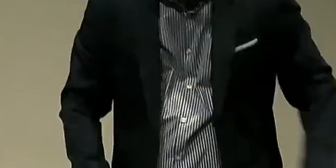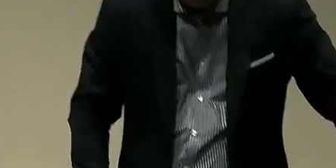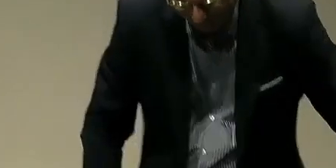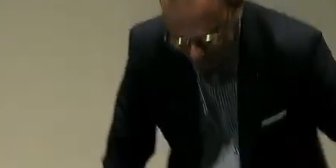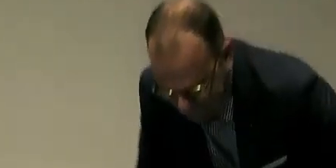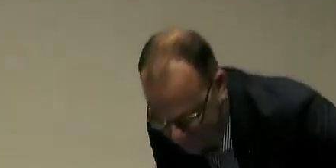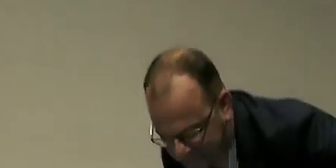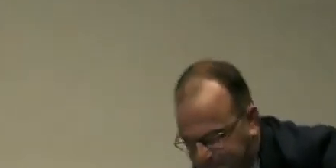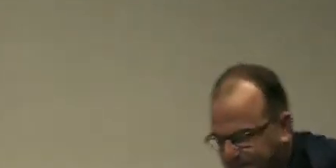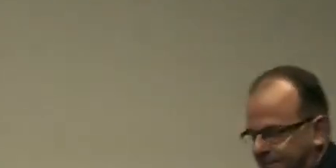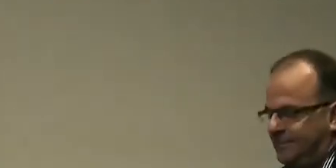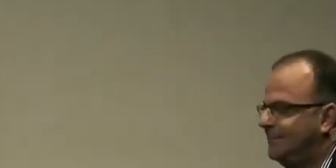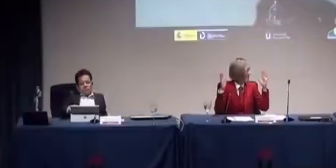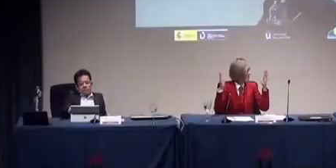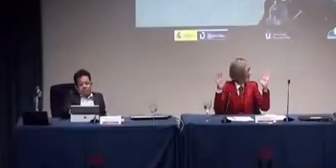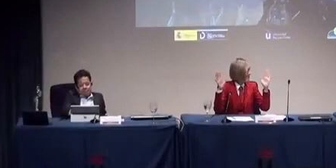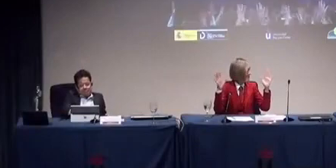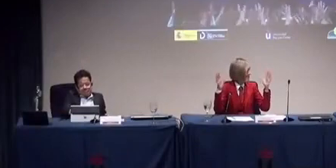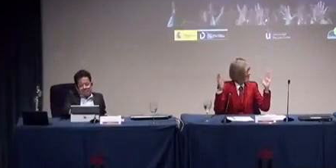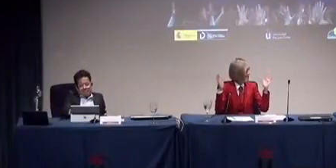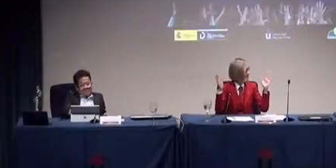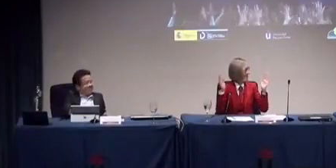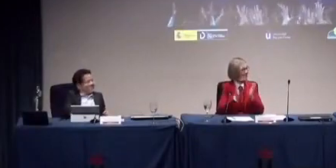legislaciones actuales. Muchas gracias por todo.